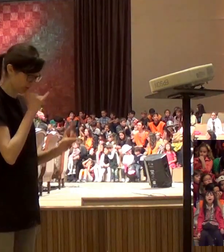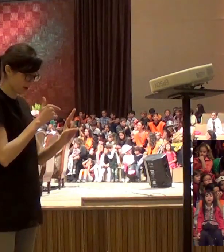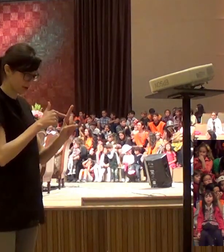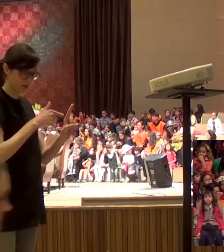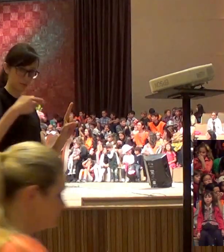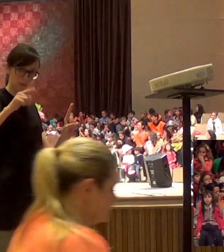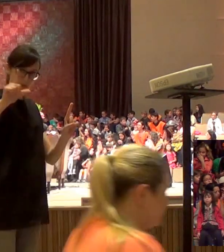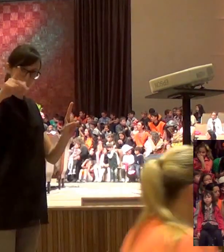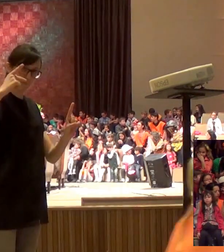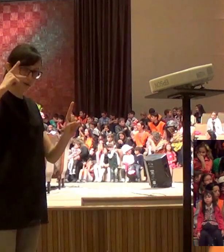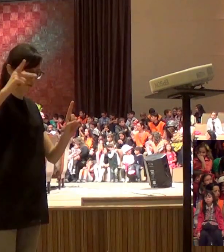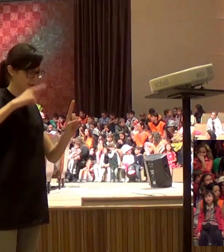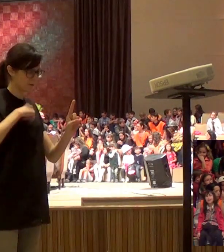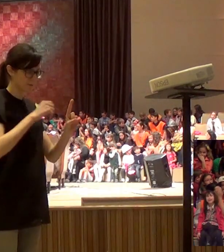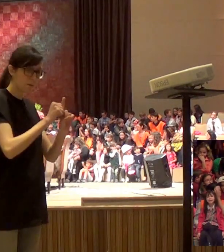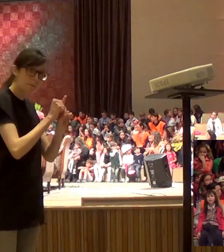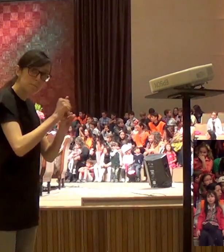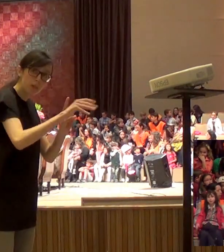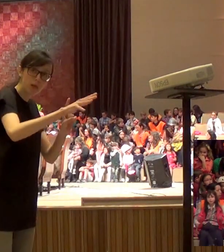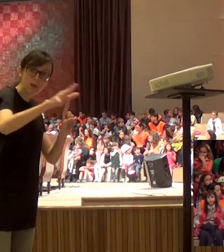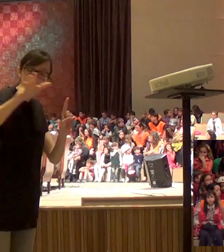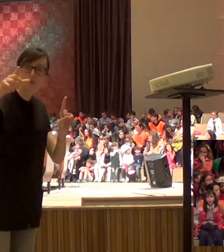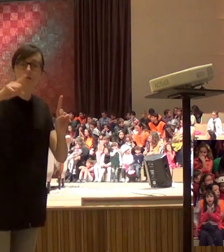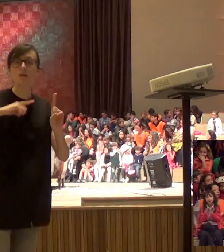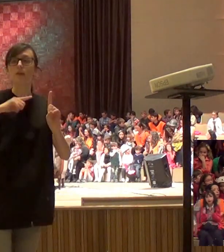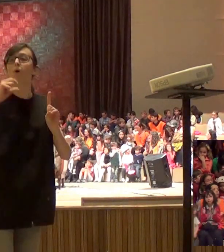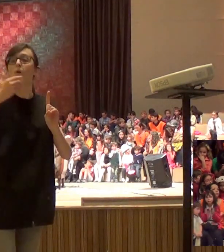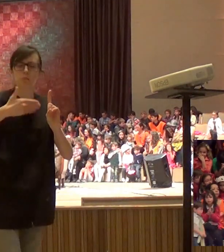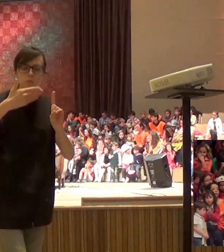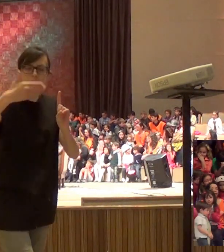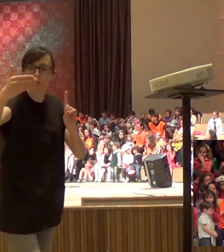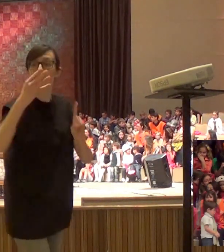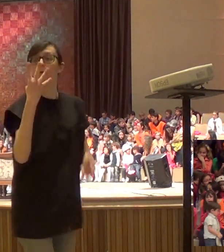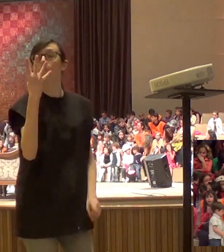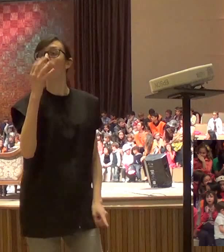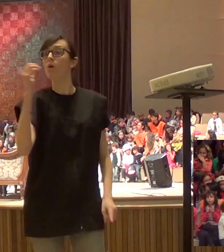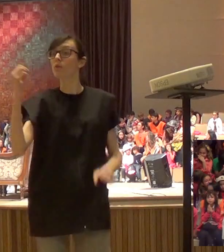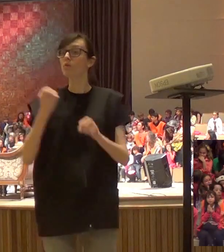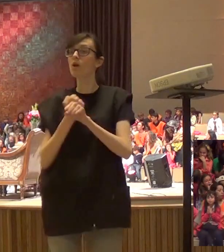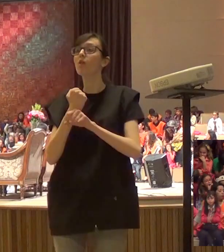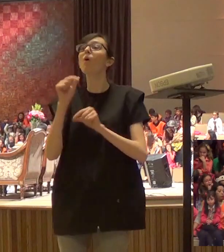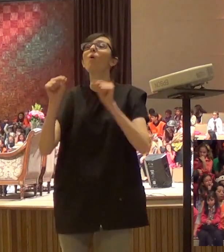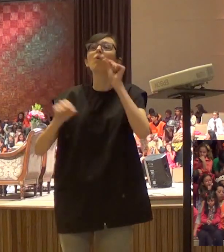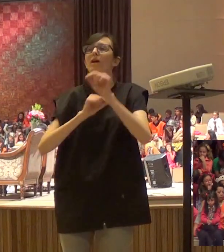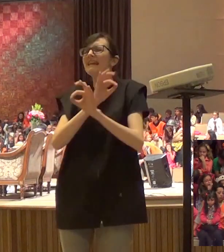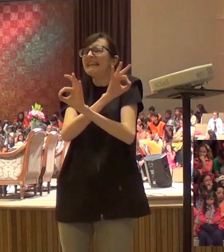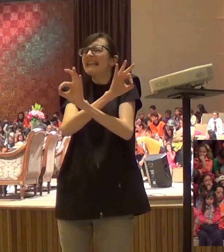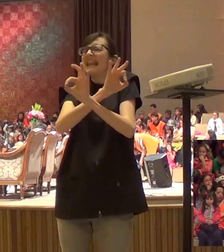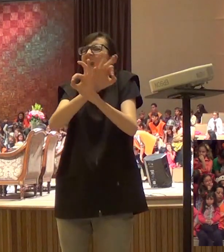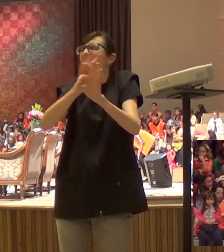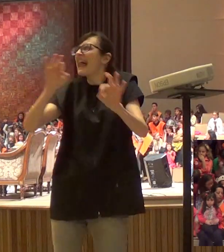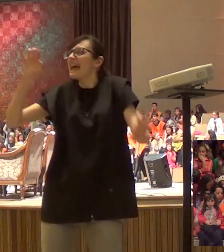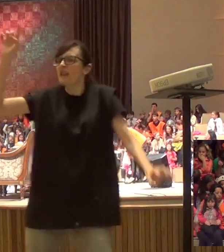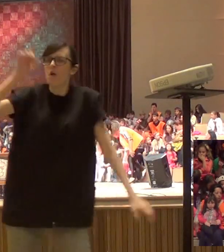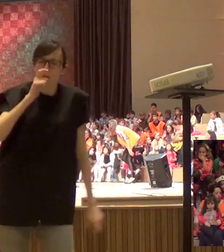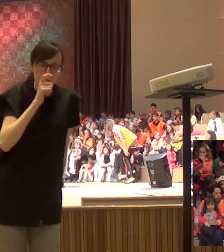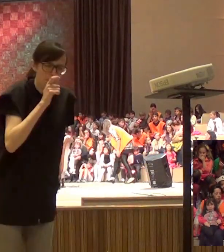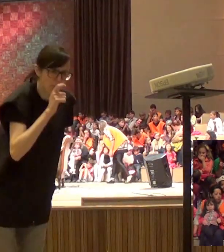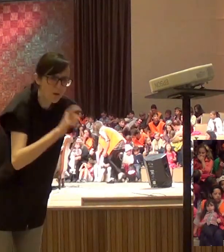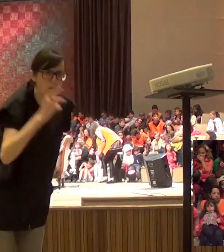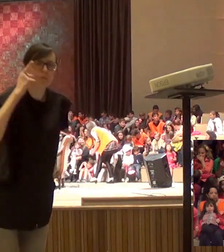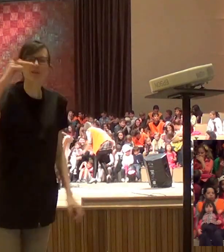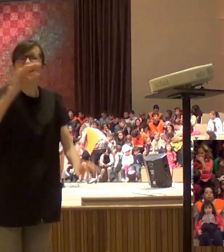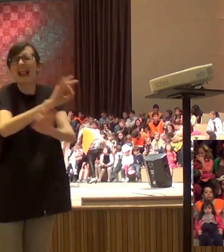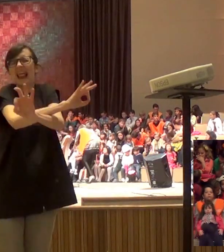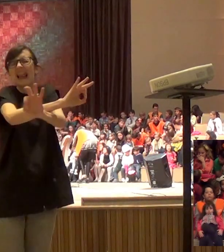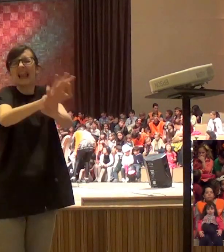uma última palavra do profeta Malaquias. Preparando o seu povo para um tempo de 400 anos, onde não